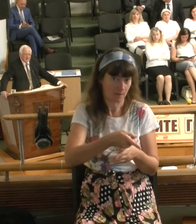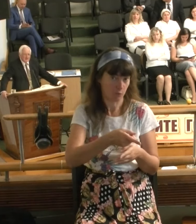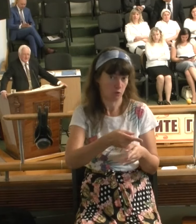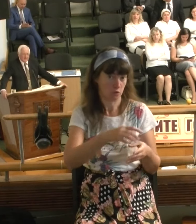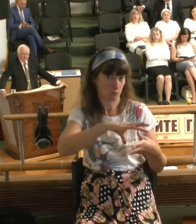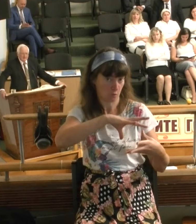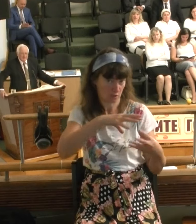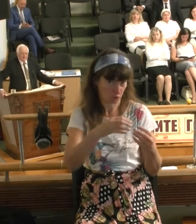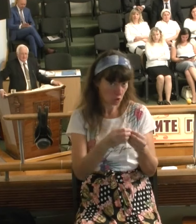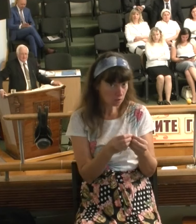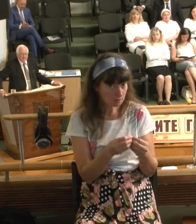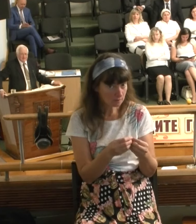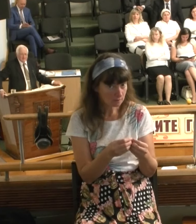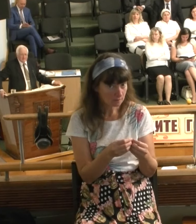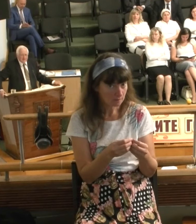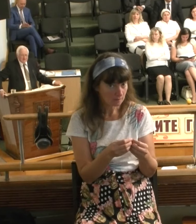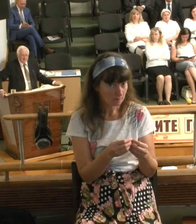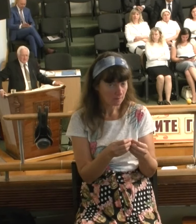отчета,